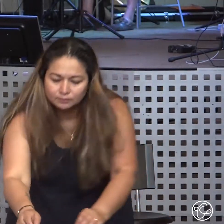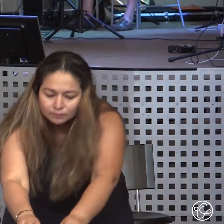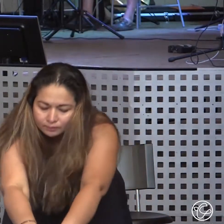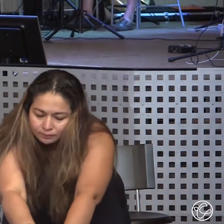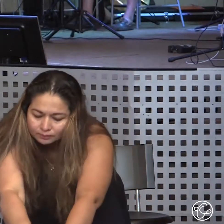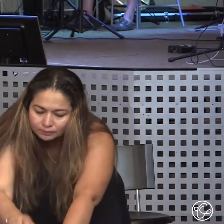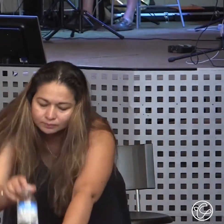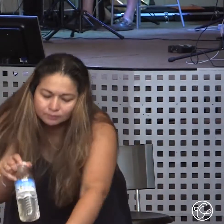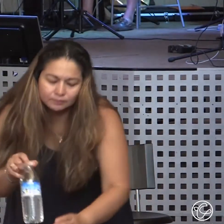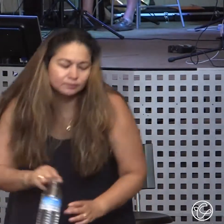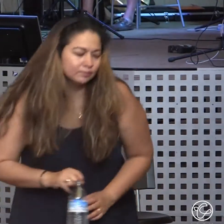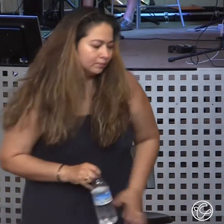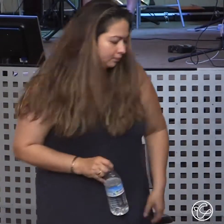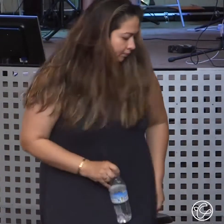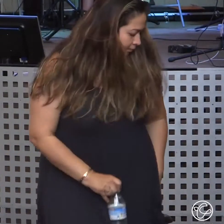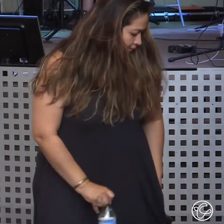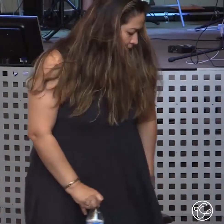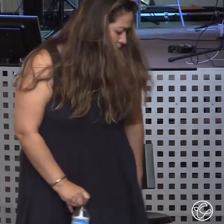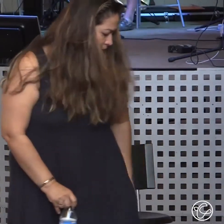Verso 12.